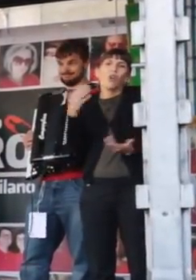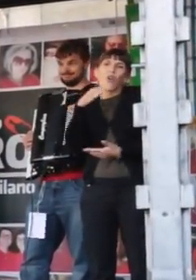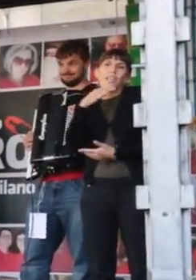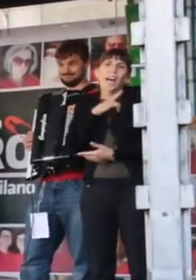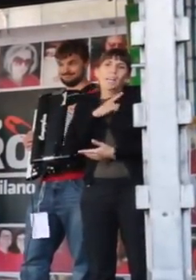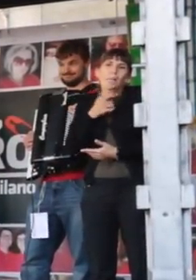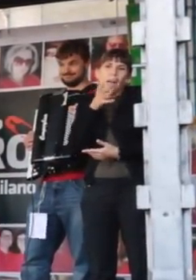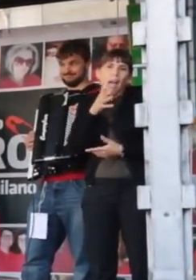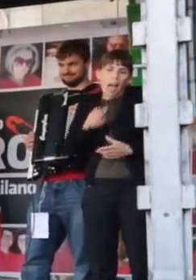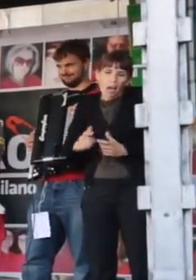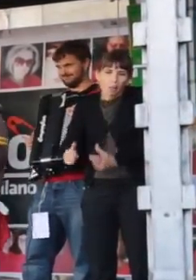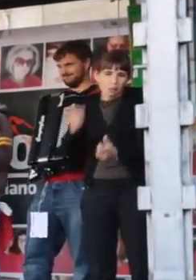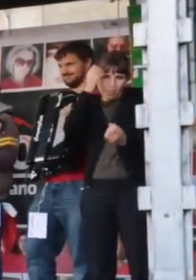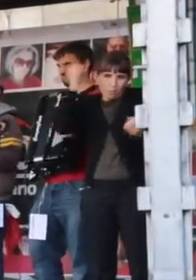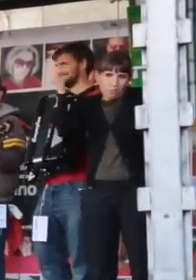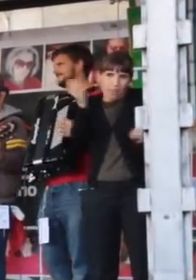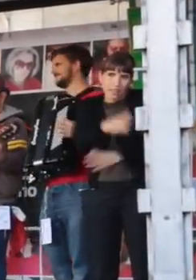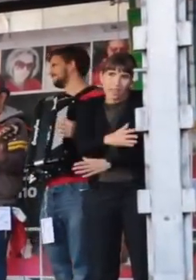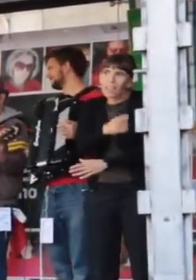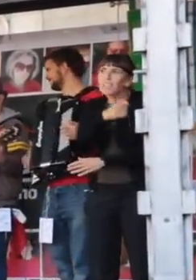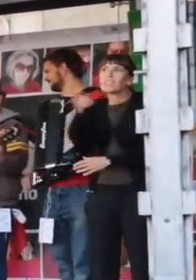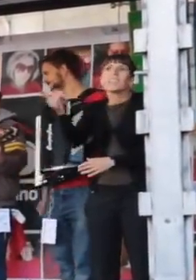crocifiggete.